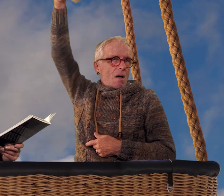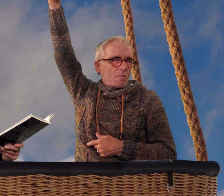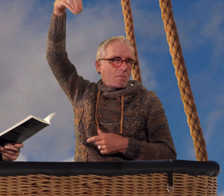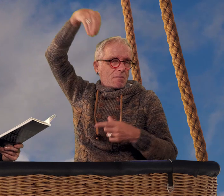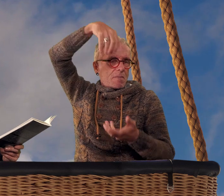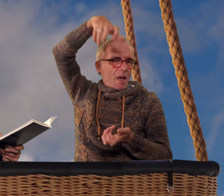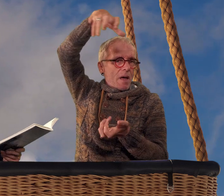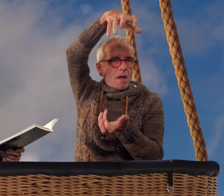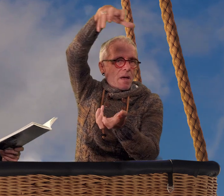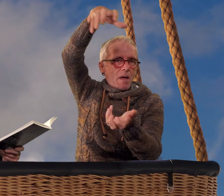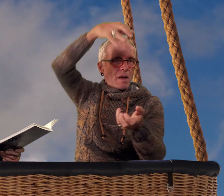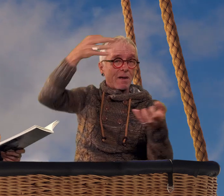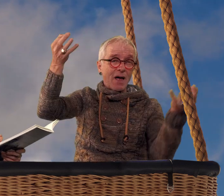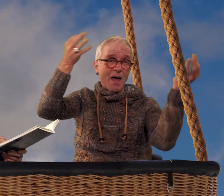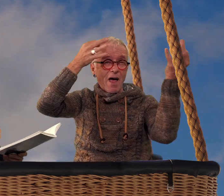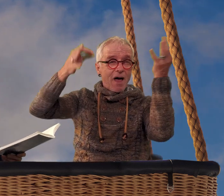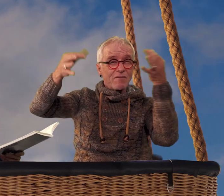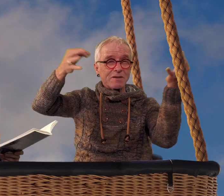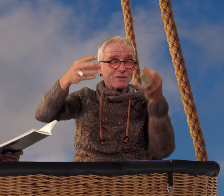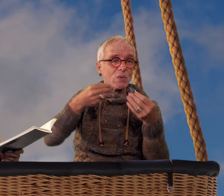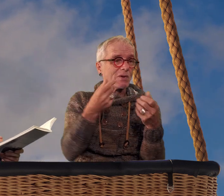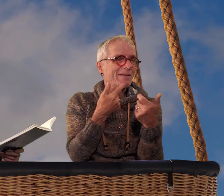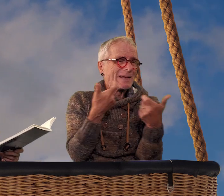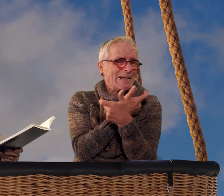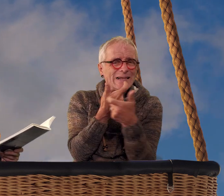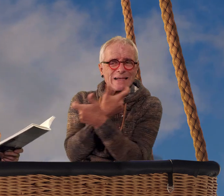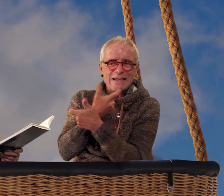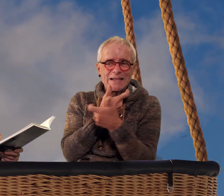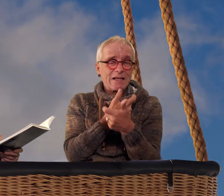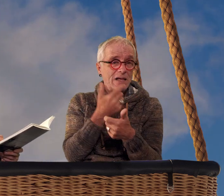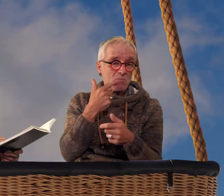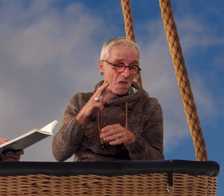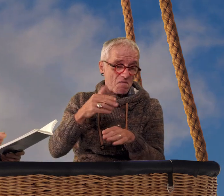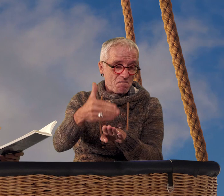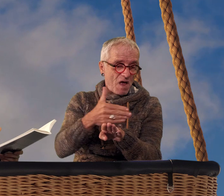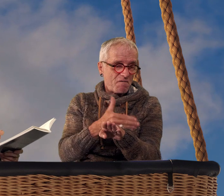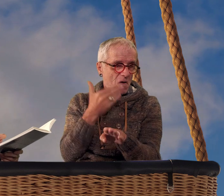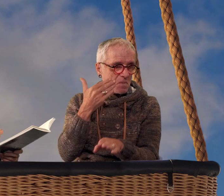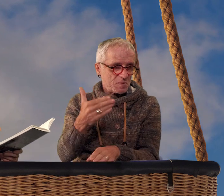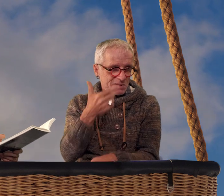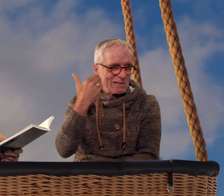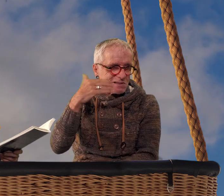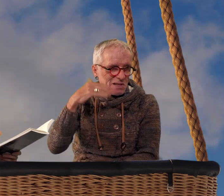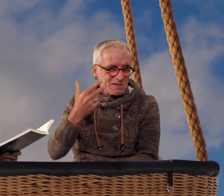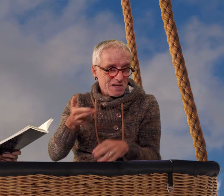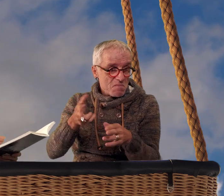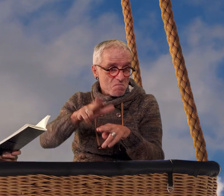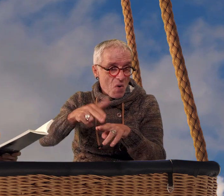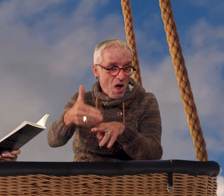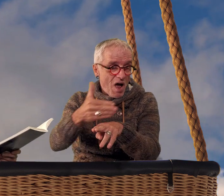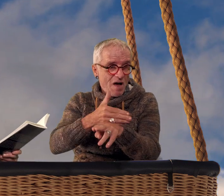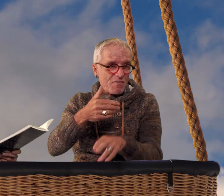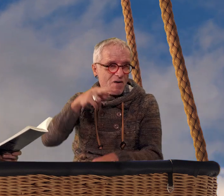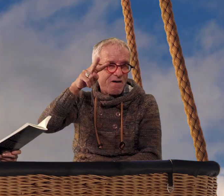Toutes ces inventions ont fait rire. Mais avant peu, si mes jours n'étaient comptés, on verrait que ces projets en l'air sont des